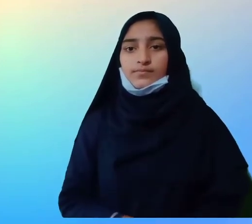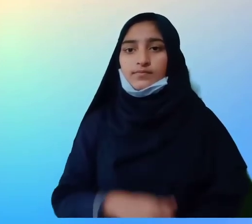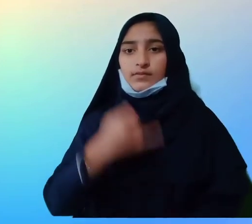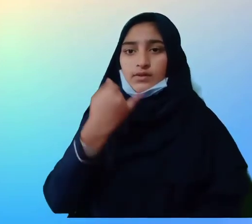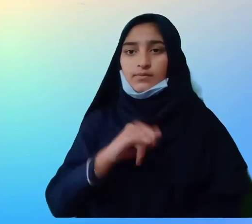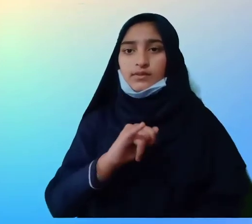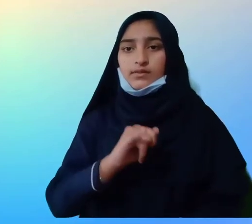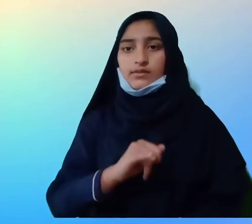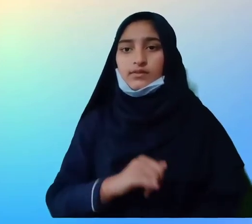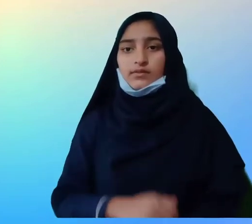बदतमीज़